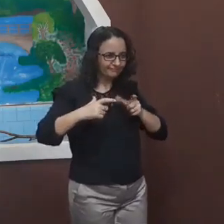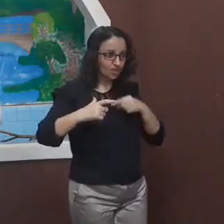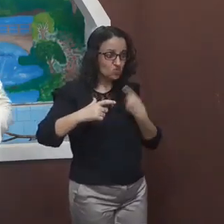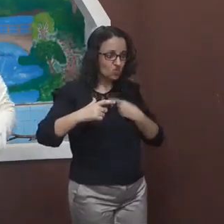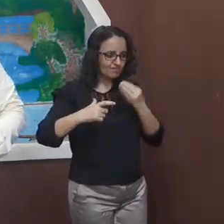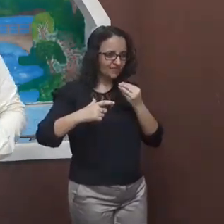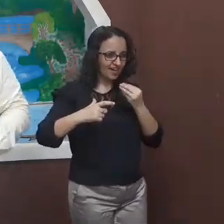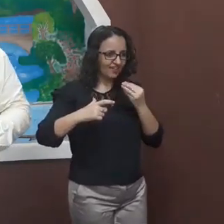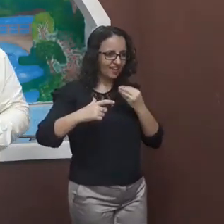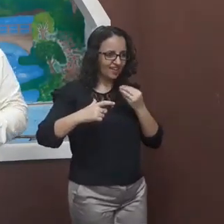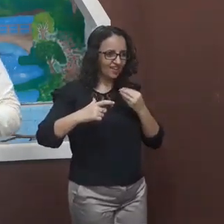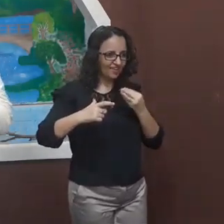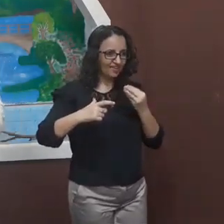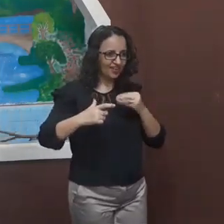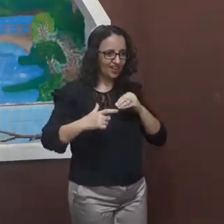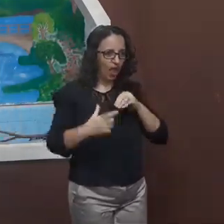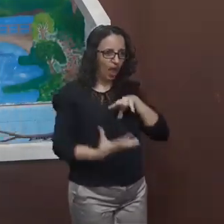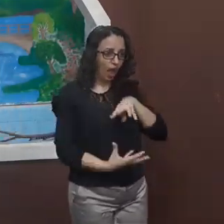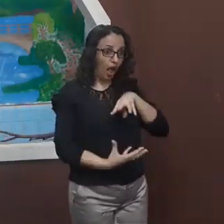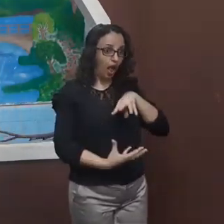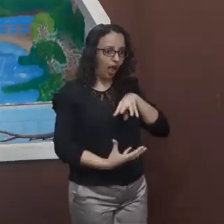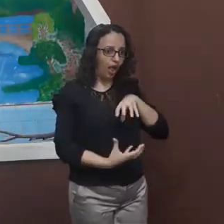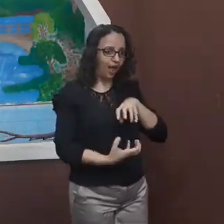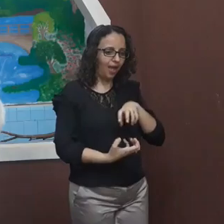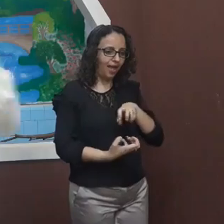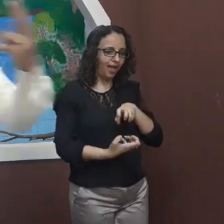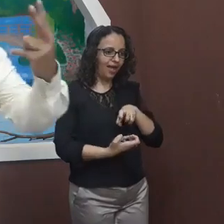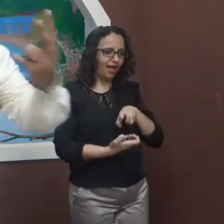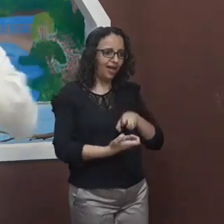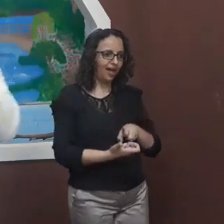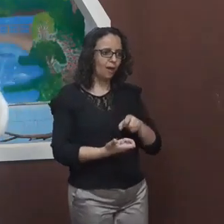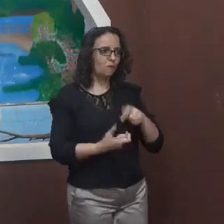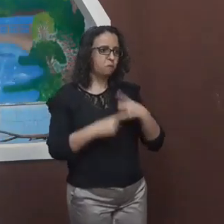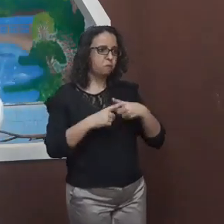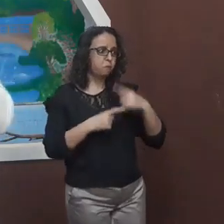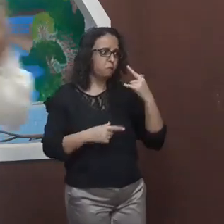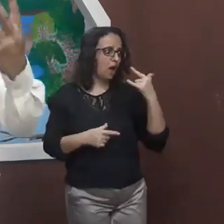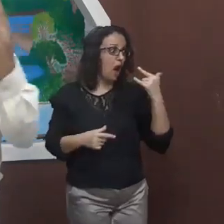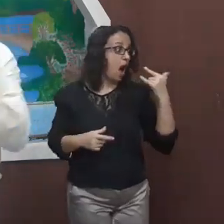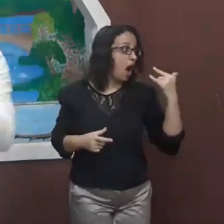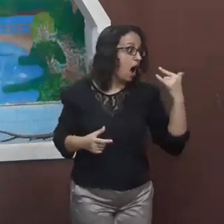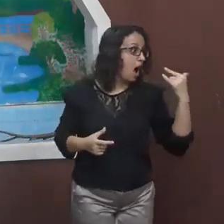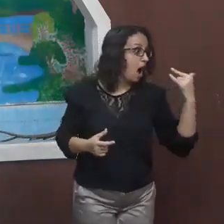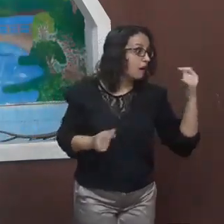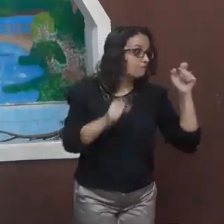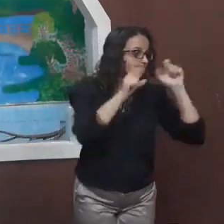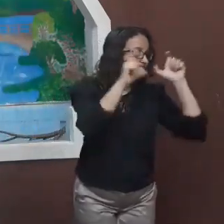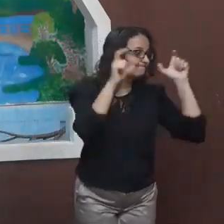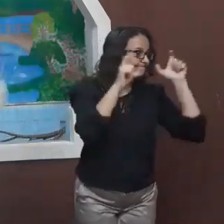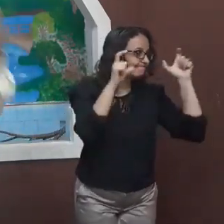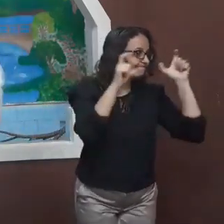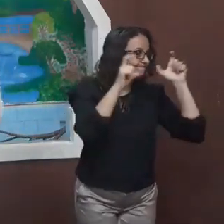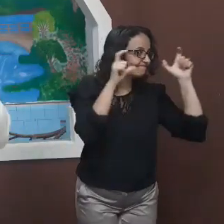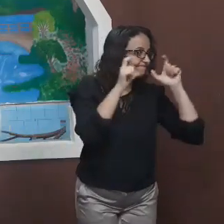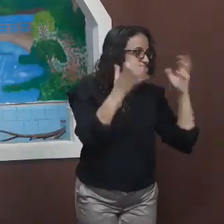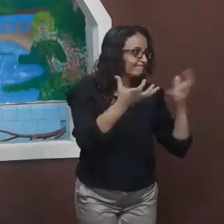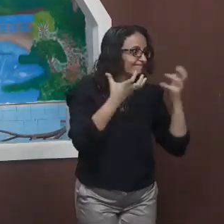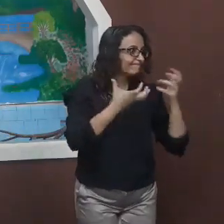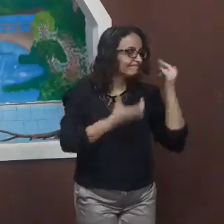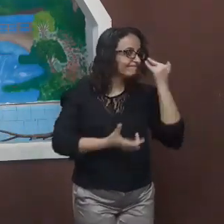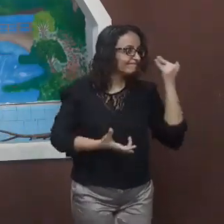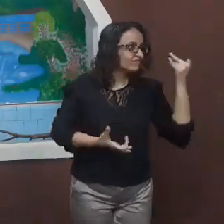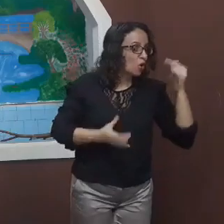De que forma um crente pode ser enganado e levado a pecar? Pela cobiça dos olhos principalmente, pela cobiça que entra e